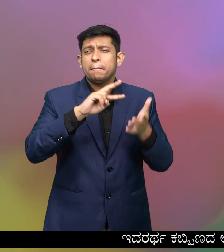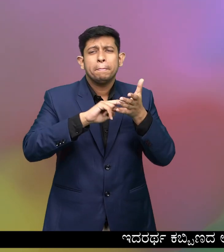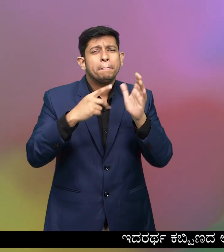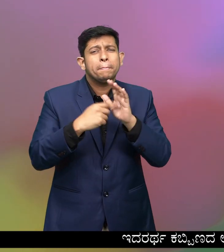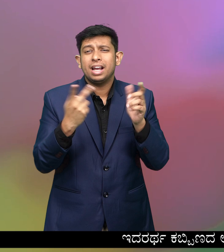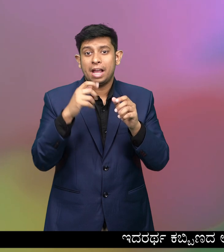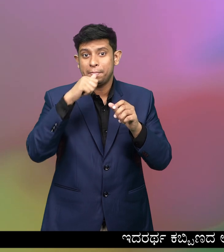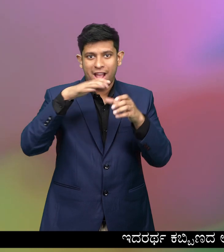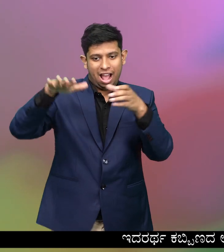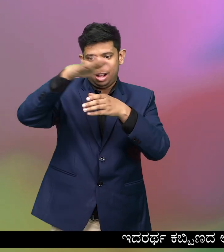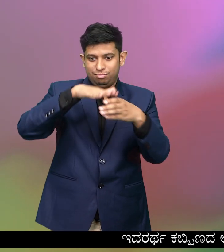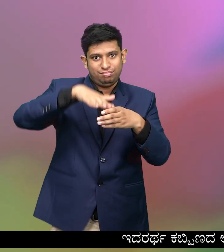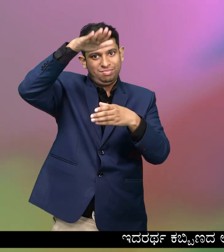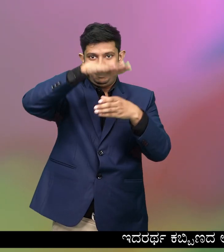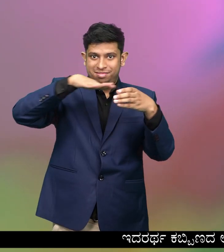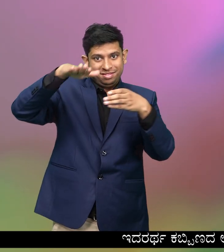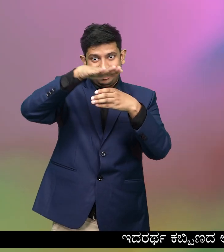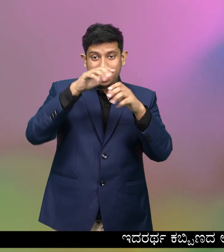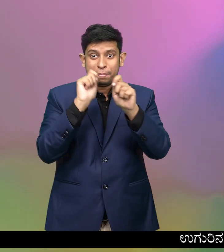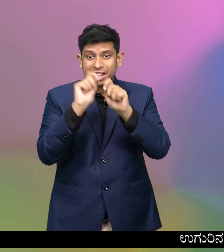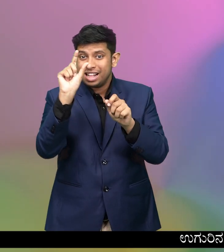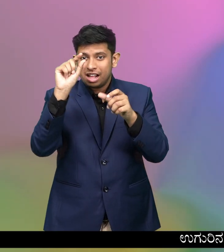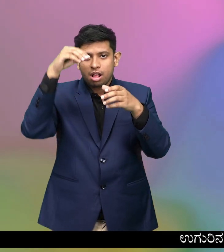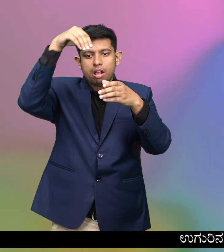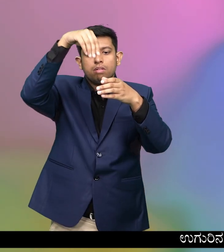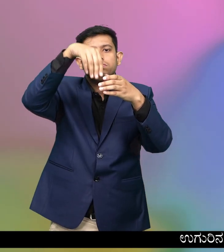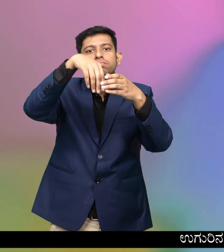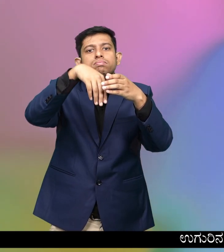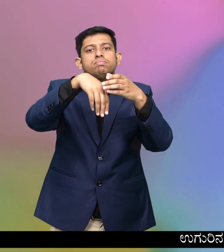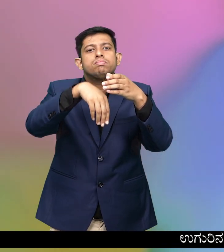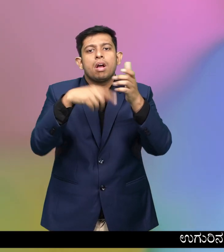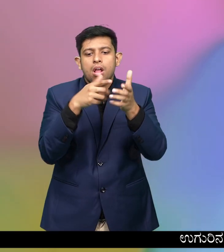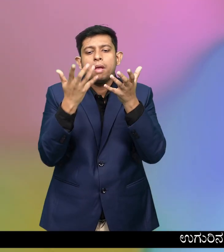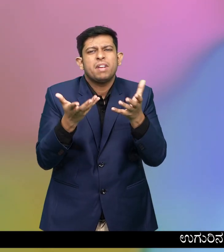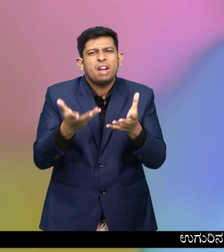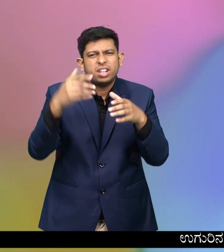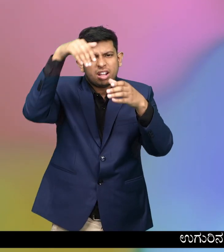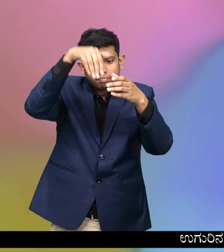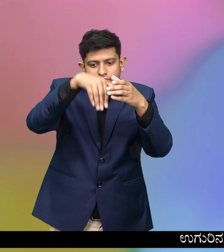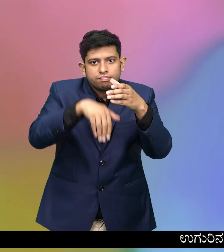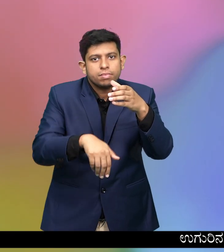ಇದರರ್ಥ ಕಬ್ಬಿಣದ ಉಗುರಿನ ಮೇಲೆ ನೀರಿನ ಮೇಲ್ಮುಖತೆಯು ಉಗುರಿನ ತೂಕಕ್ಕಿಂತ ಕಡಿಮೆಯಾಗಿದೆ.